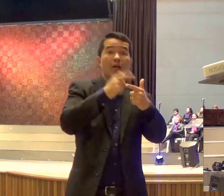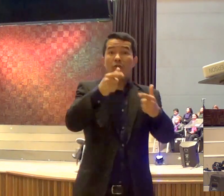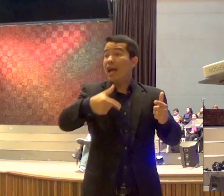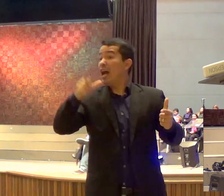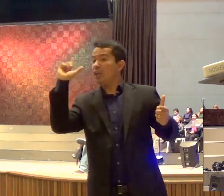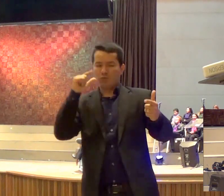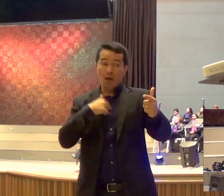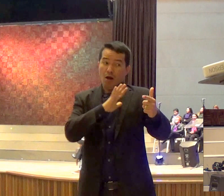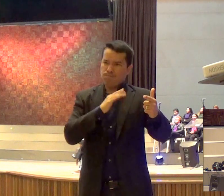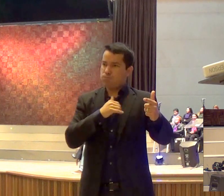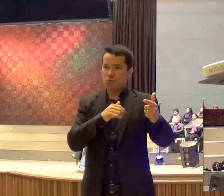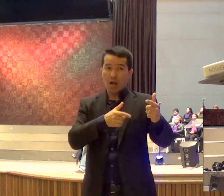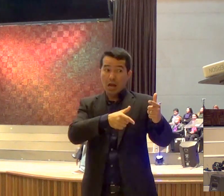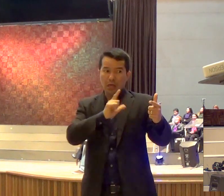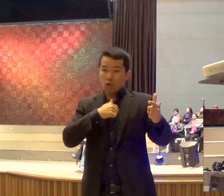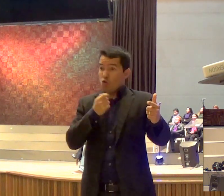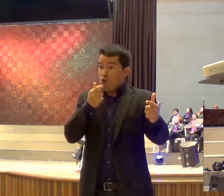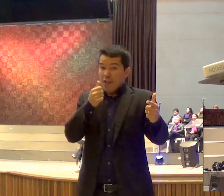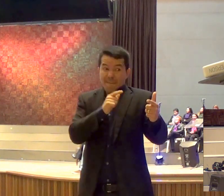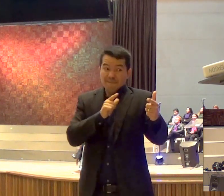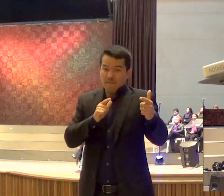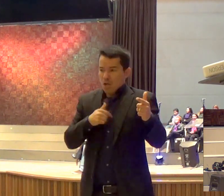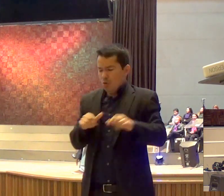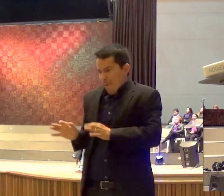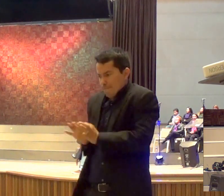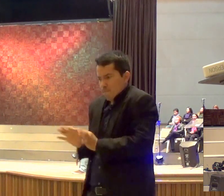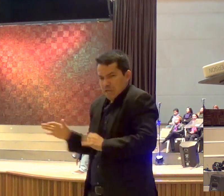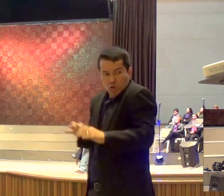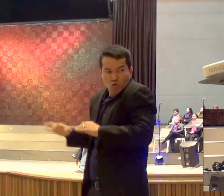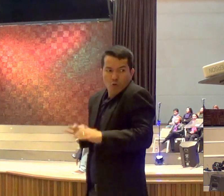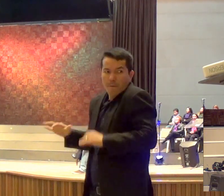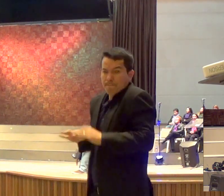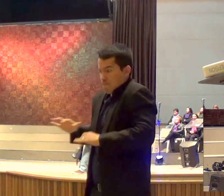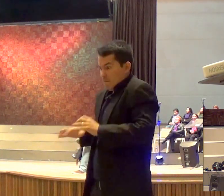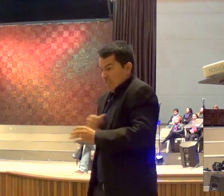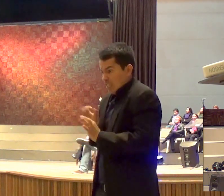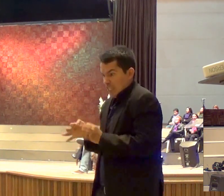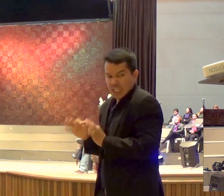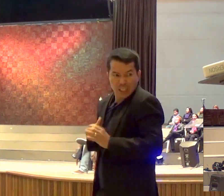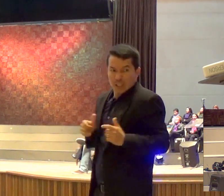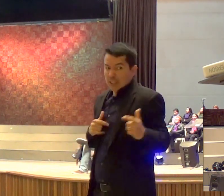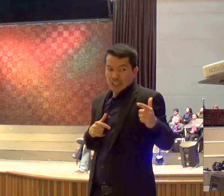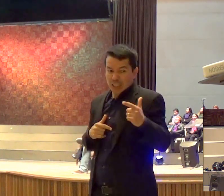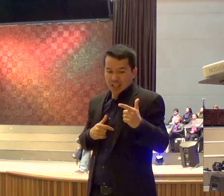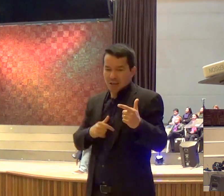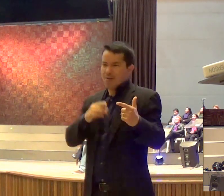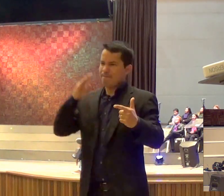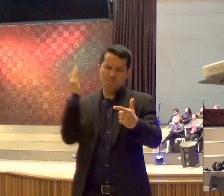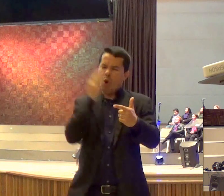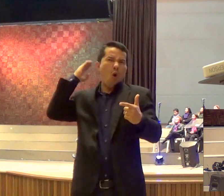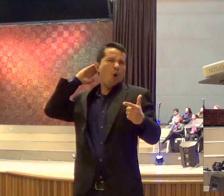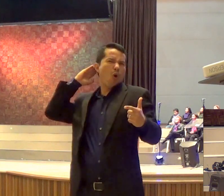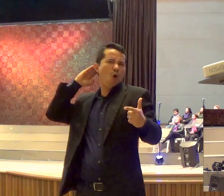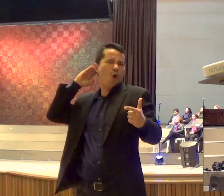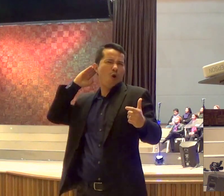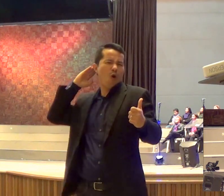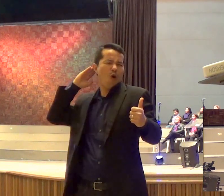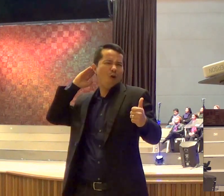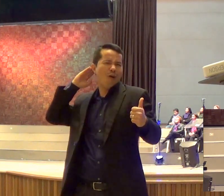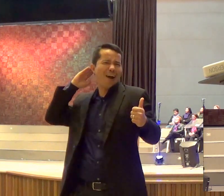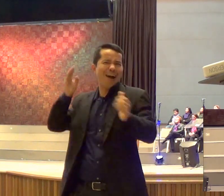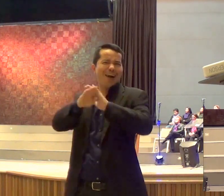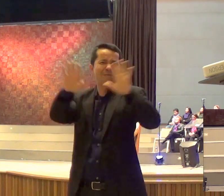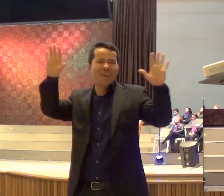os problemas simplesmente aparece e como digo lá na igreja em alguns momentos os problemas eles não Venham ao nosso encontro